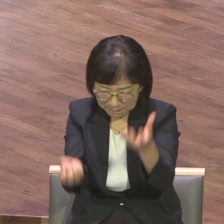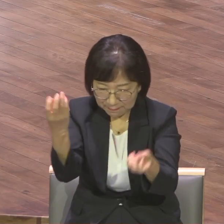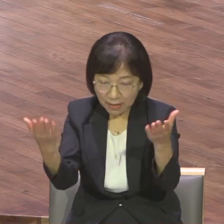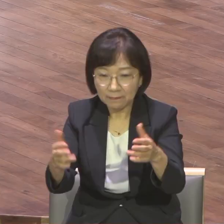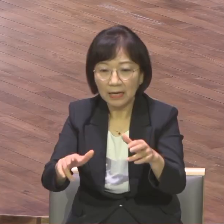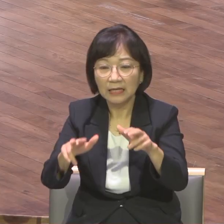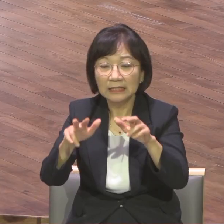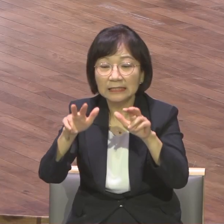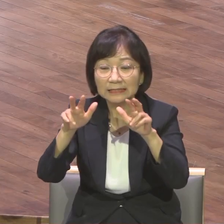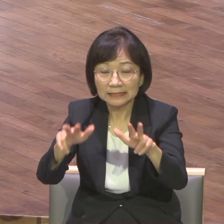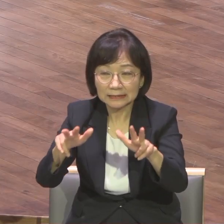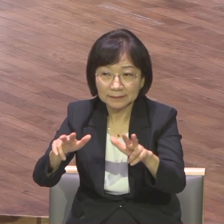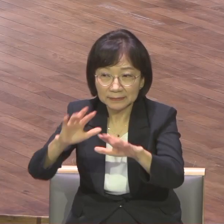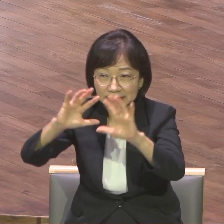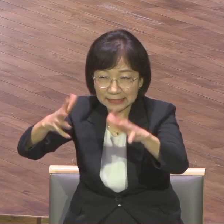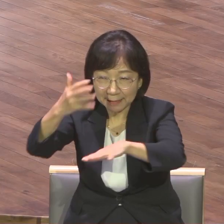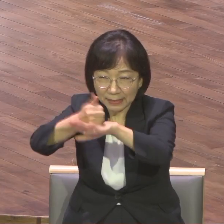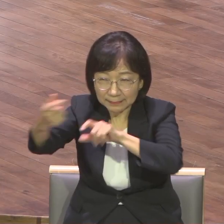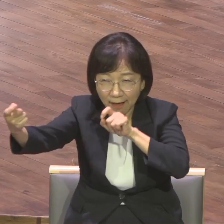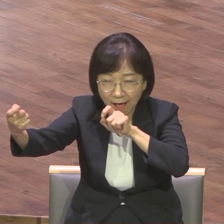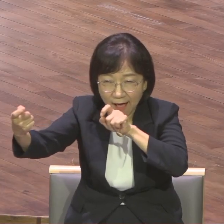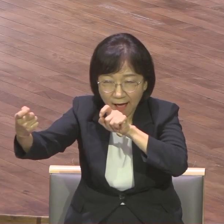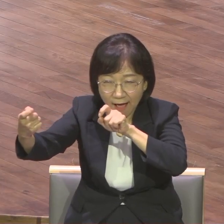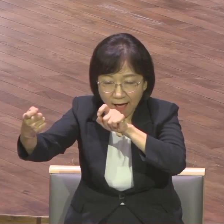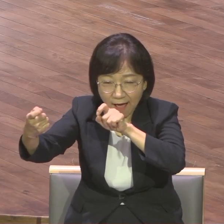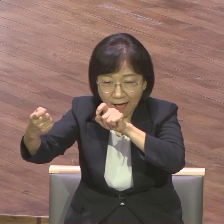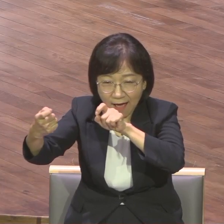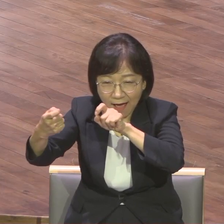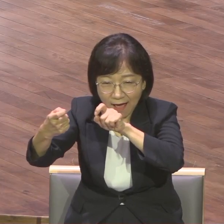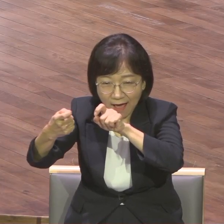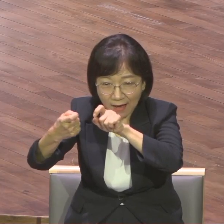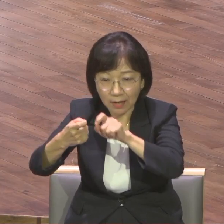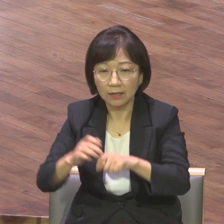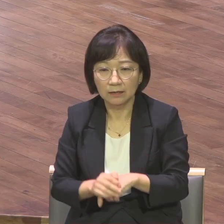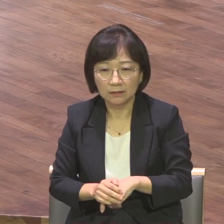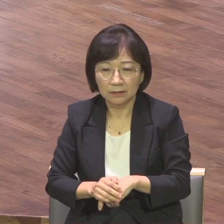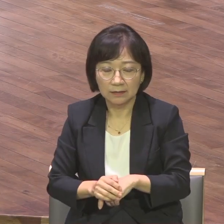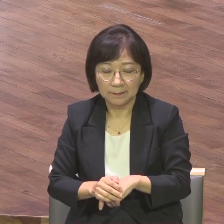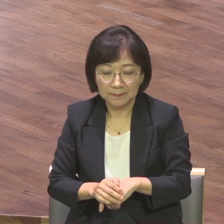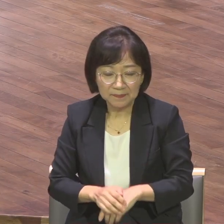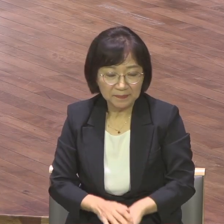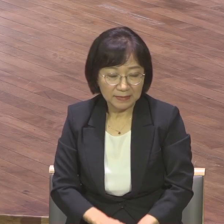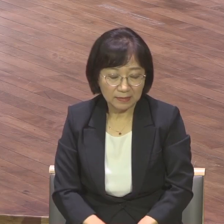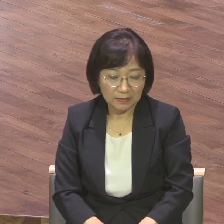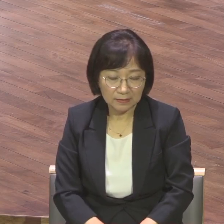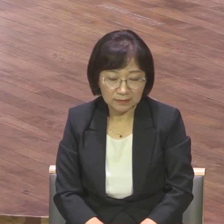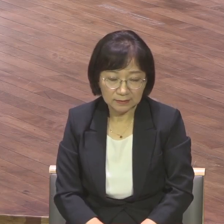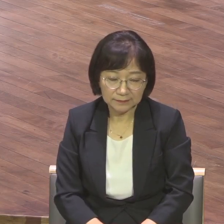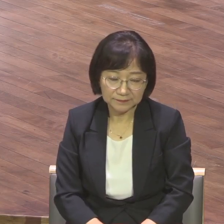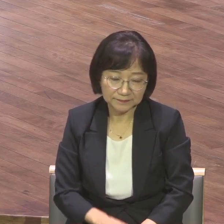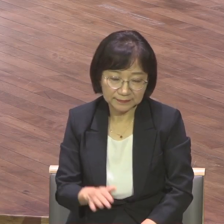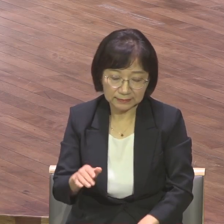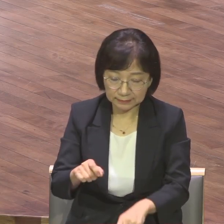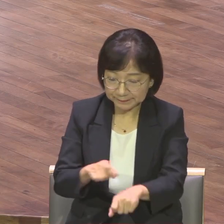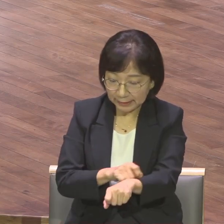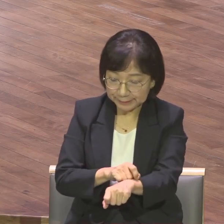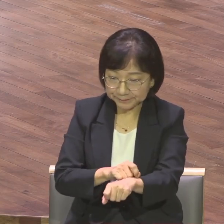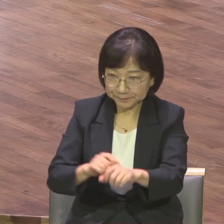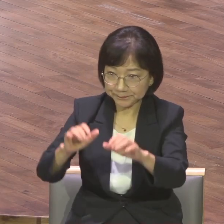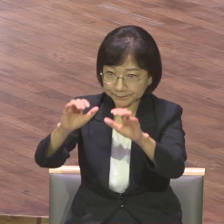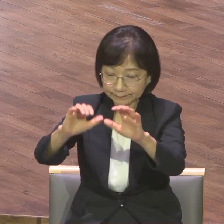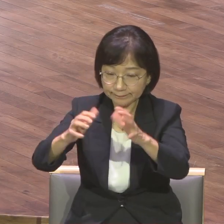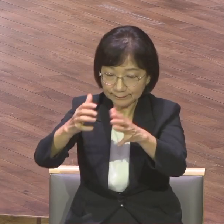이제 시작에 불과해. 지금 우리가 겪고 있는 일들이 시작일 뿐이라는 것입니다. 특히 본문 9절에 이해 보면 종말